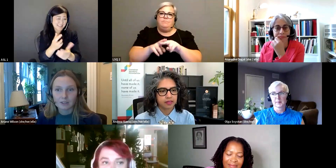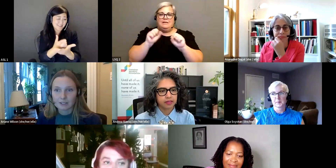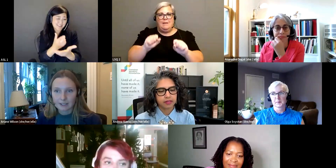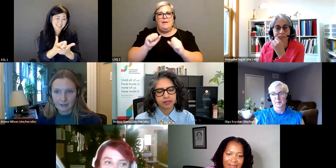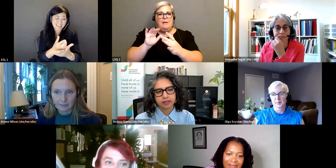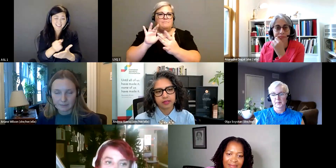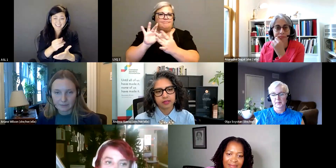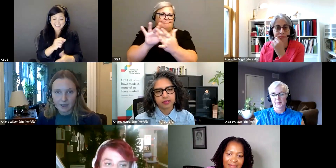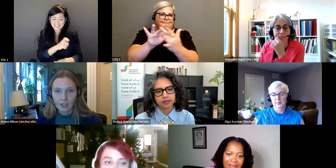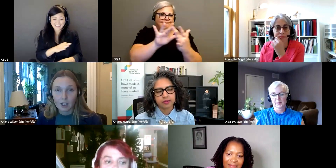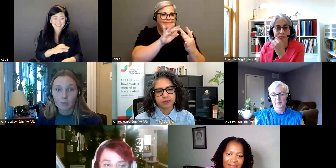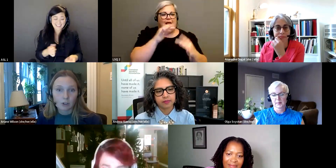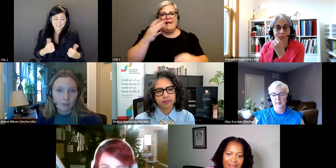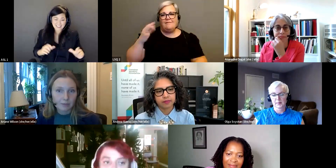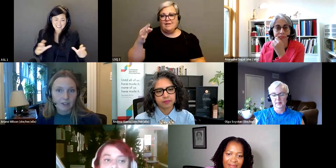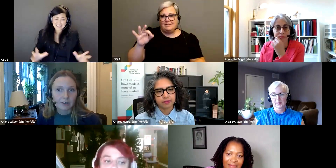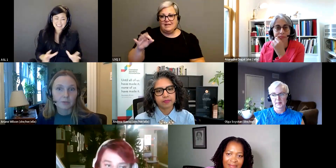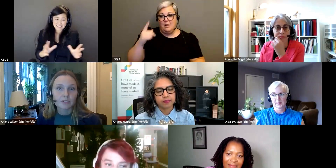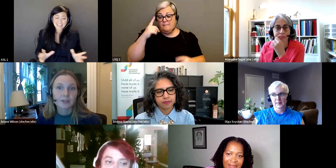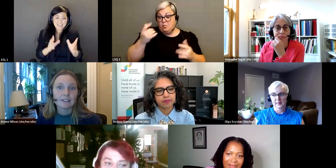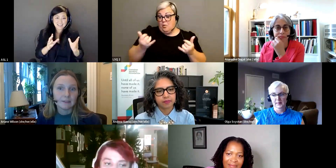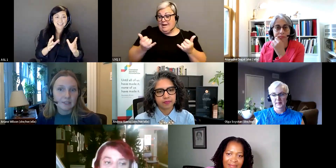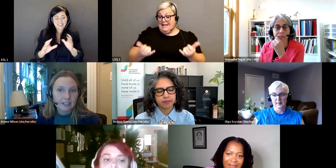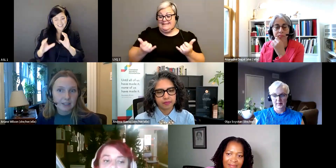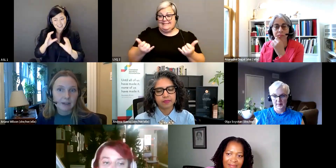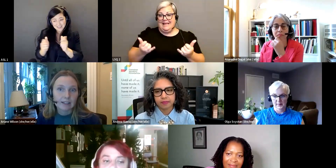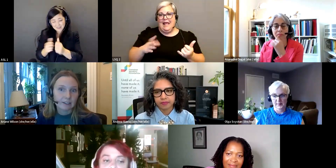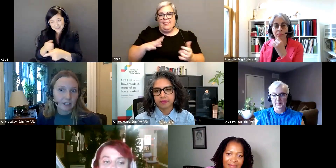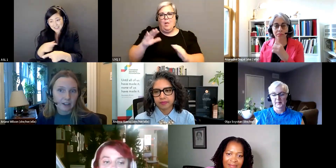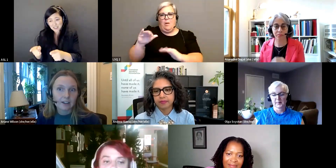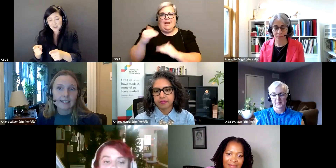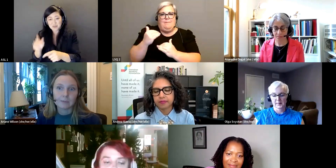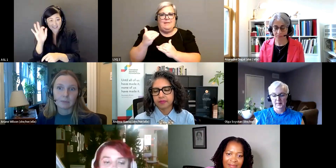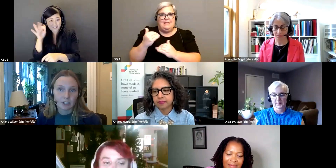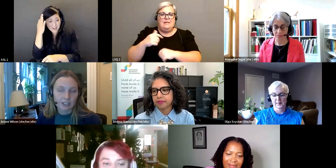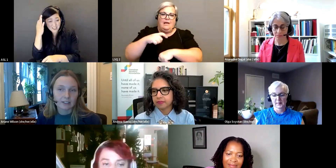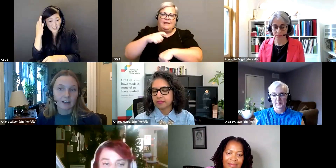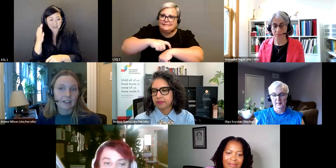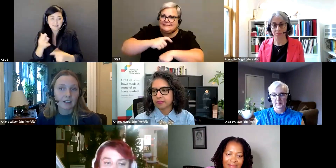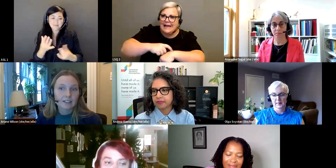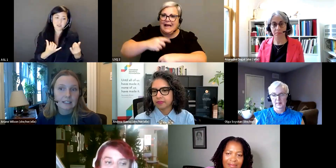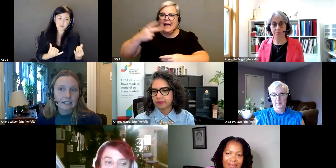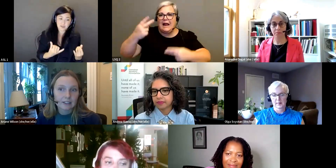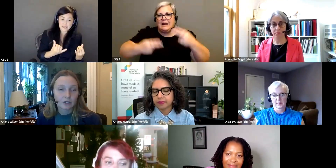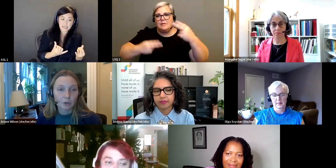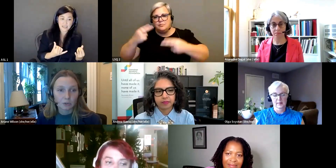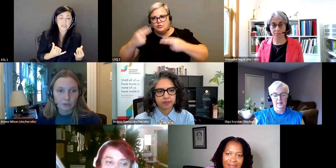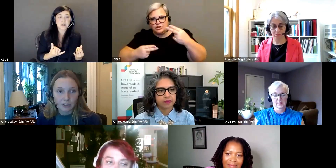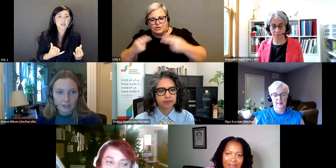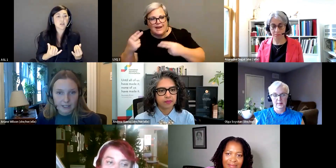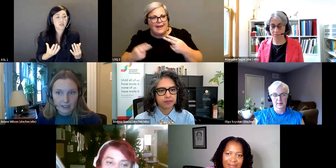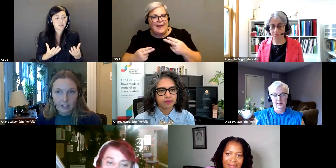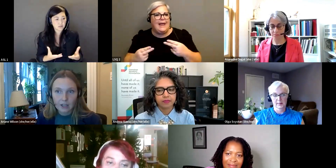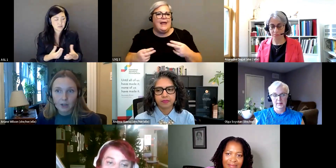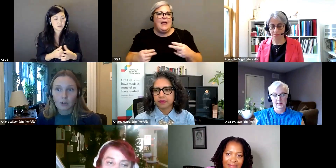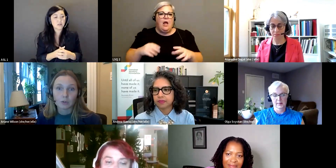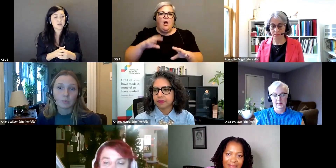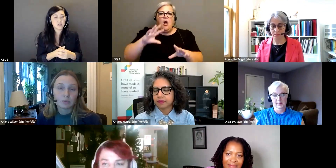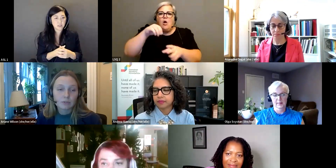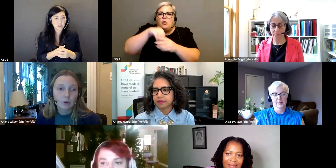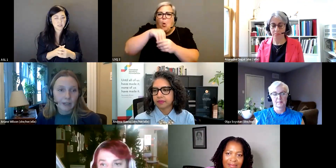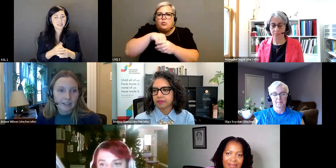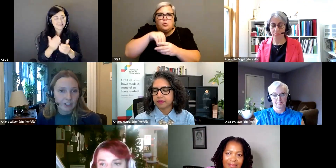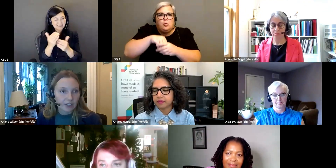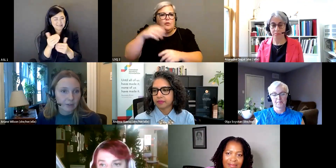vous en français. Pour le moment, nous sommes limités par les temps et les budgets dans la quantité de contenu français que